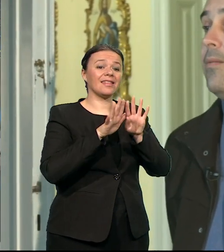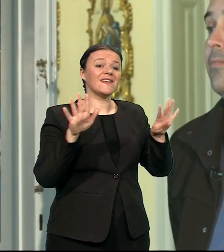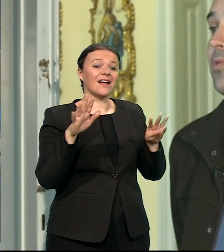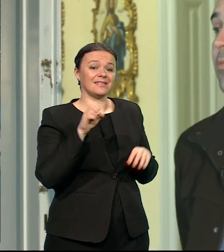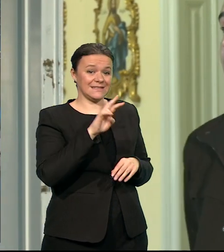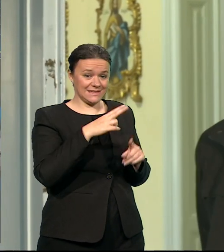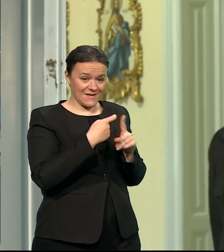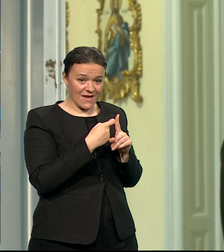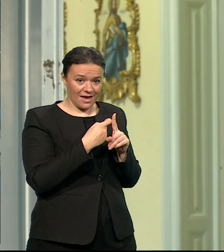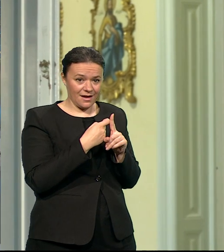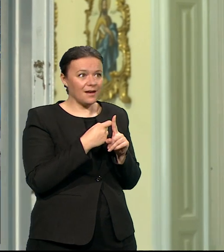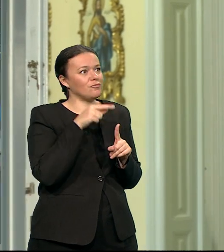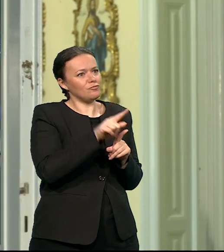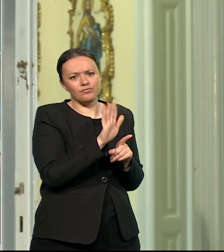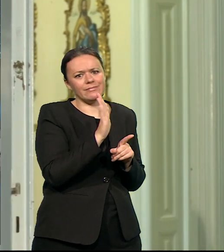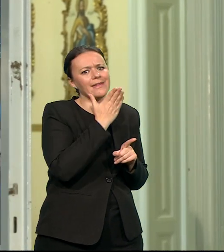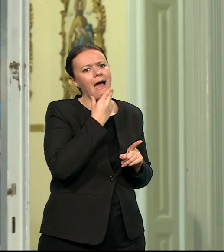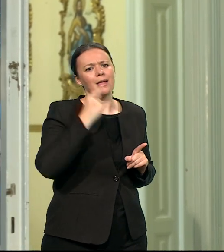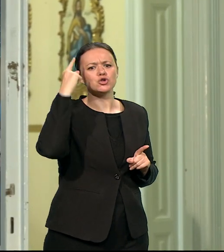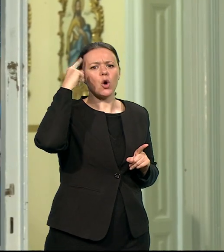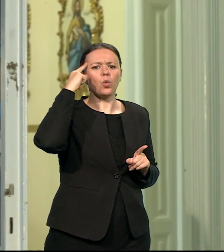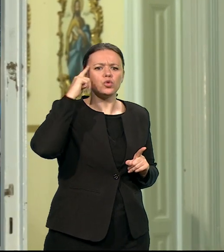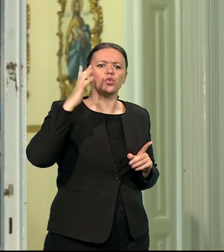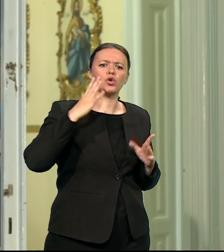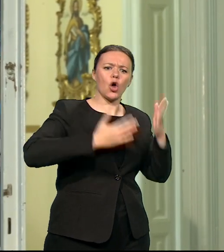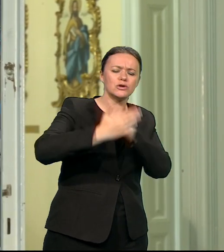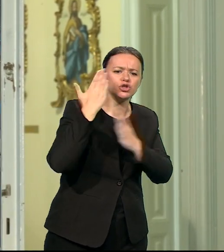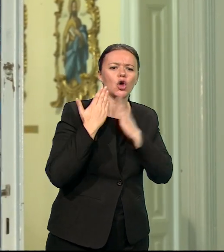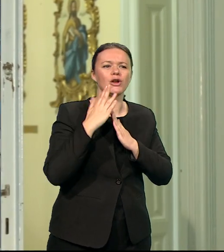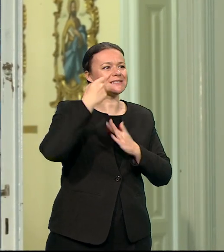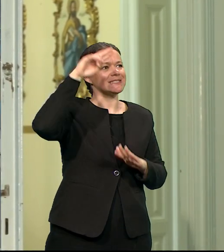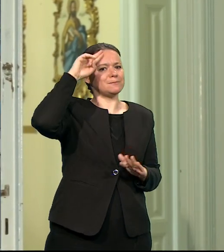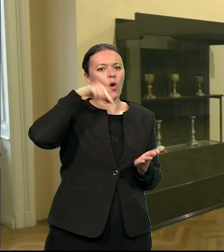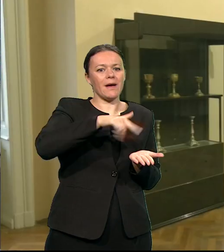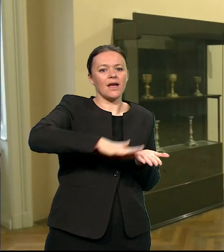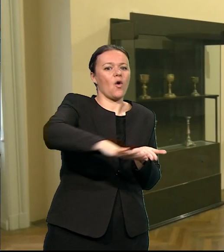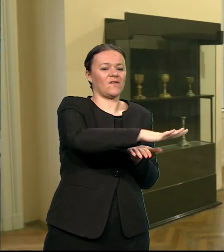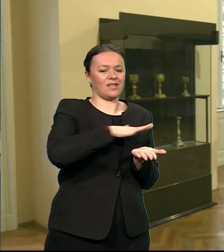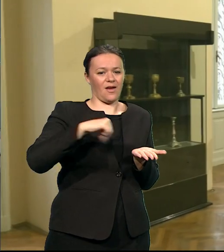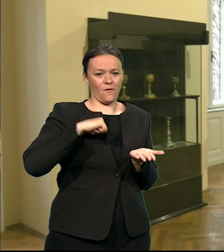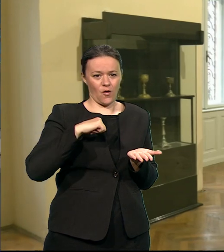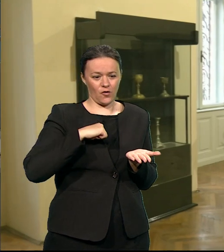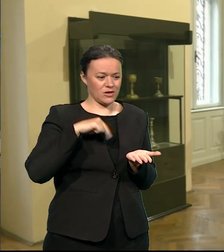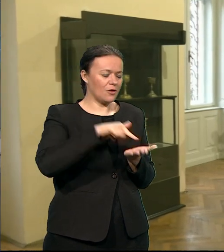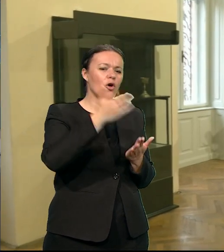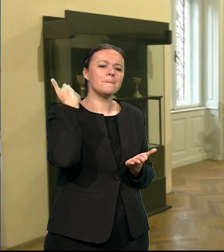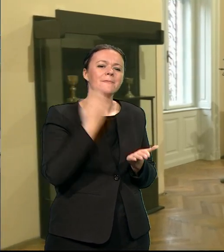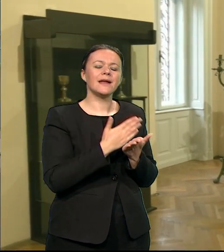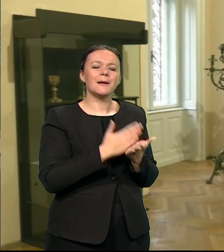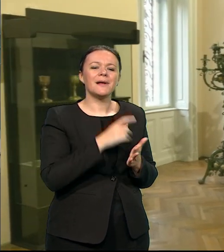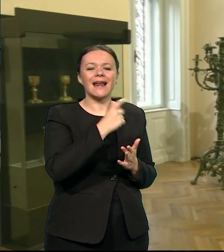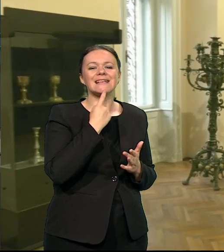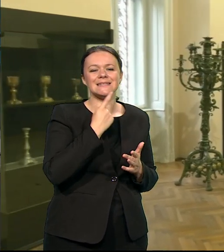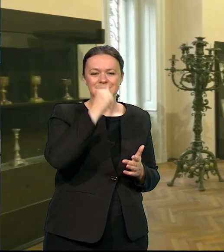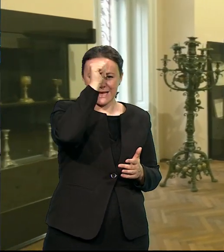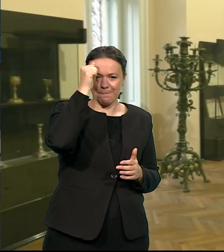predstavlja, bez sumnje, najlepši kulturno-istorijski spomenik ovog dela Srbije, odnosno Vojvodine. Dakle, to je nekadašnja rezidencija Srpskog